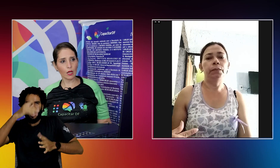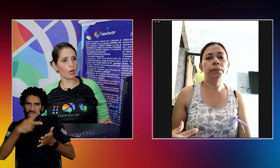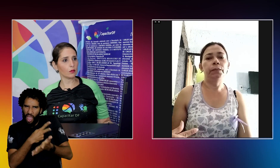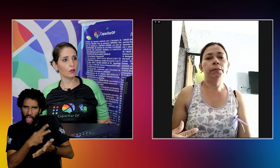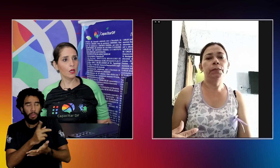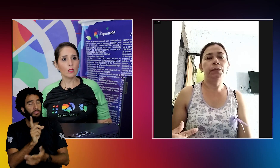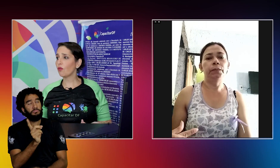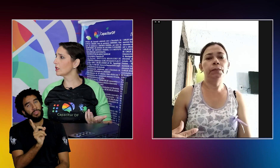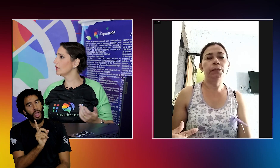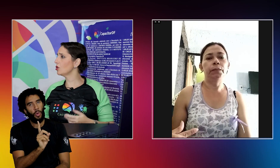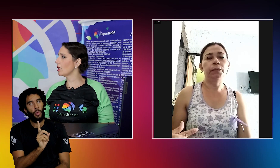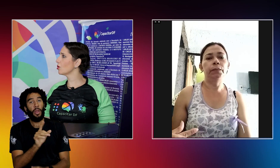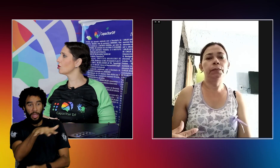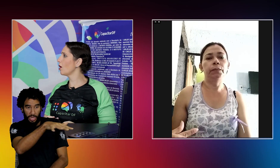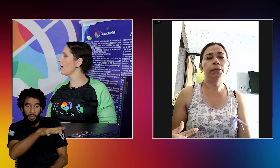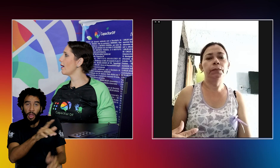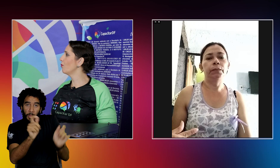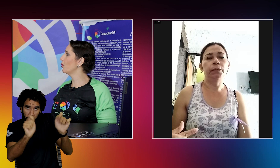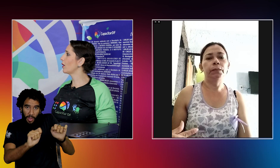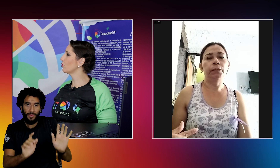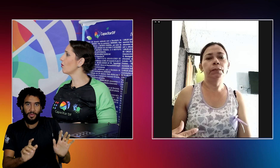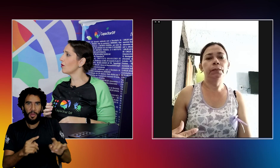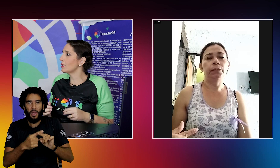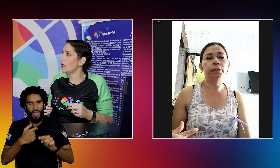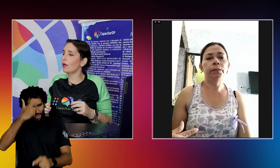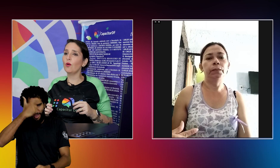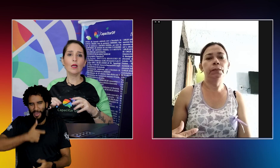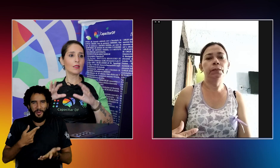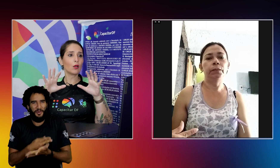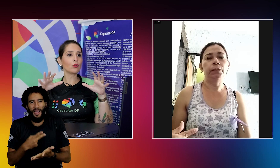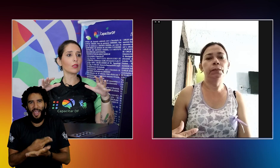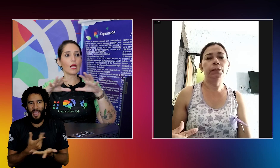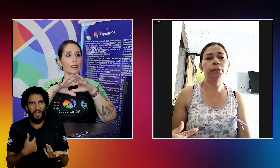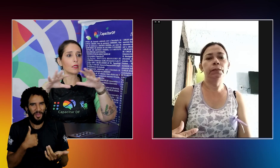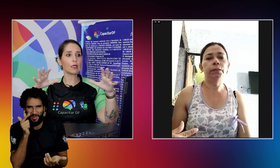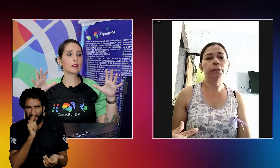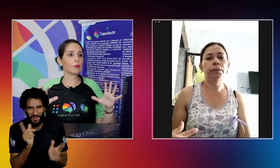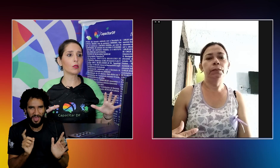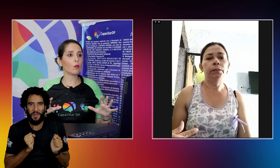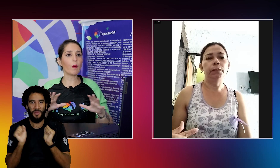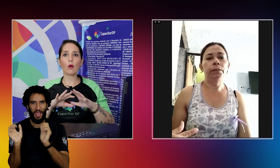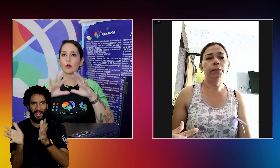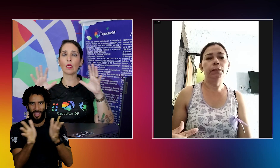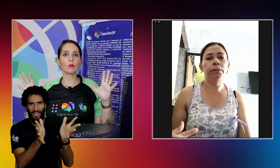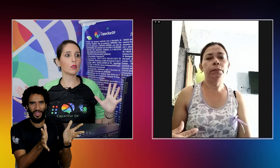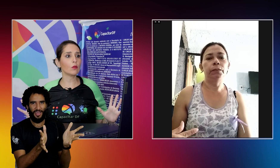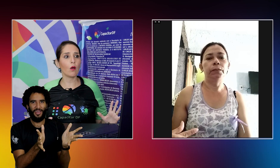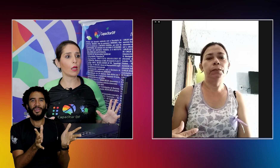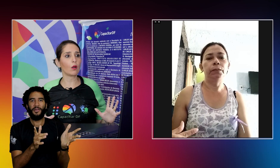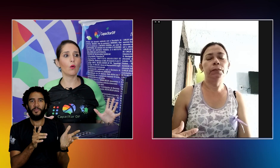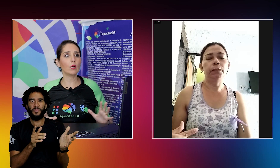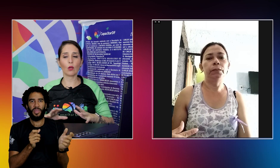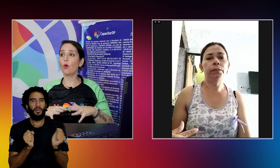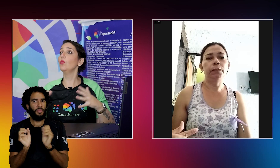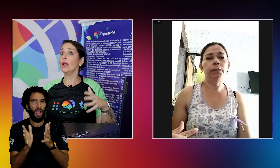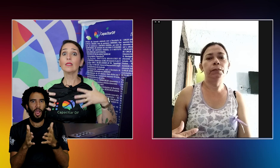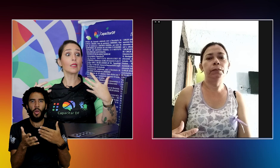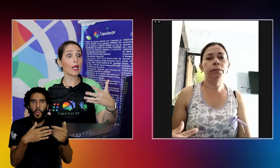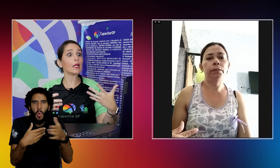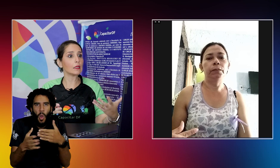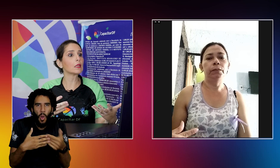não é errado. Se for assim, gente, eu só erro, porque eu não consigo. Se eu estou sinalizando em cima de um palco, traduzindo qualquer coisa,